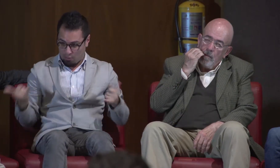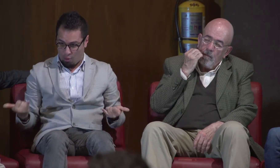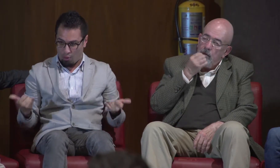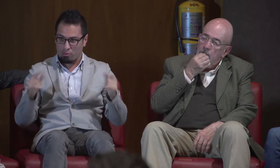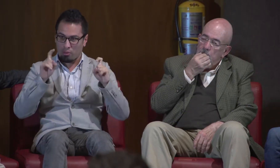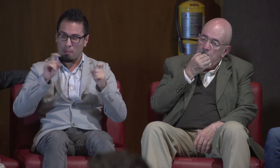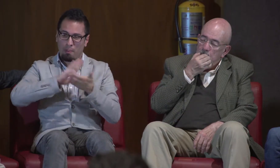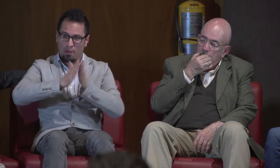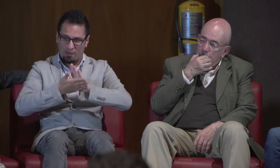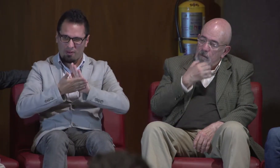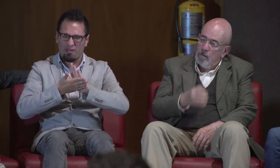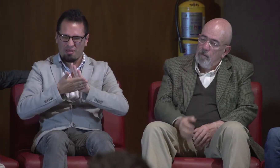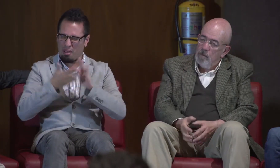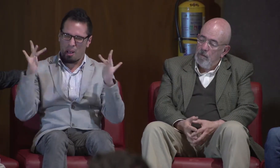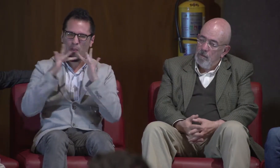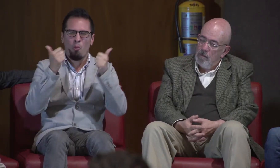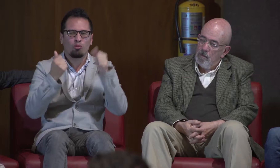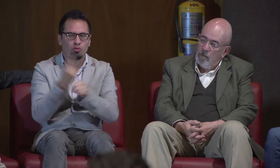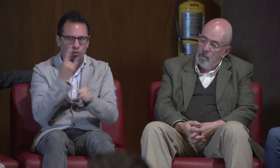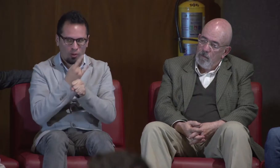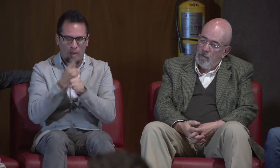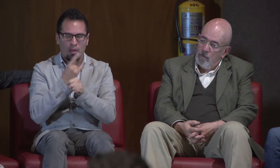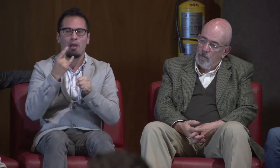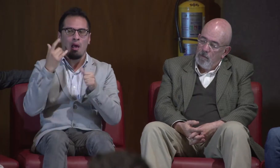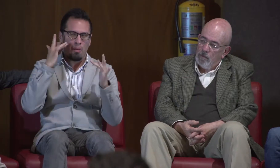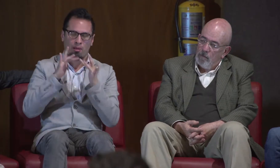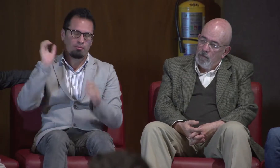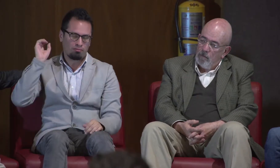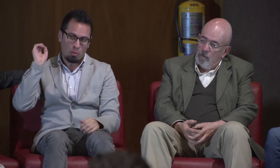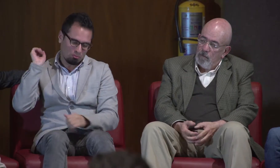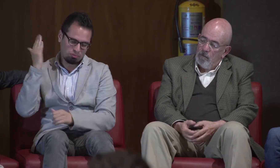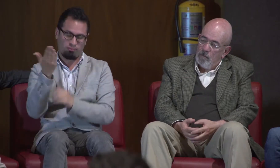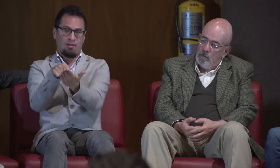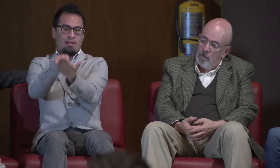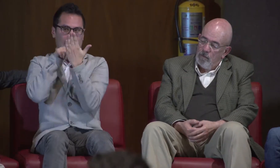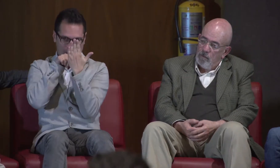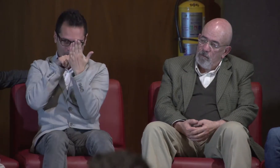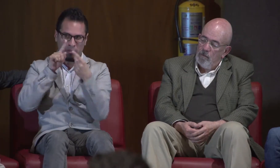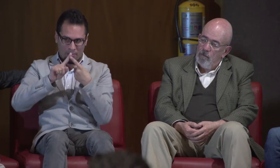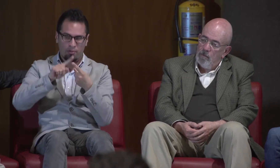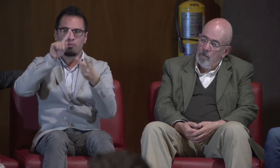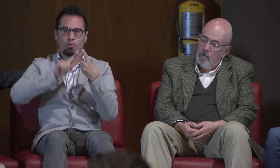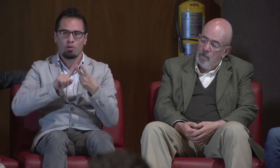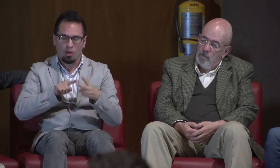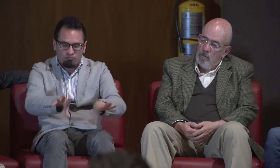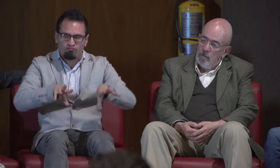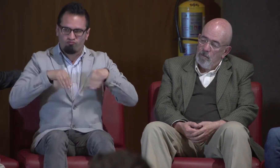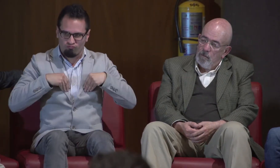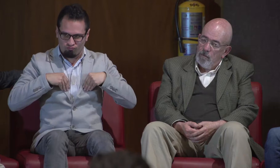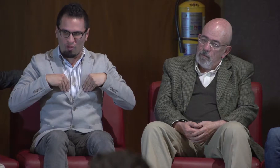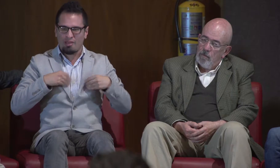estaba dando a entender en ese documento oficial en donde se estaban hablando de los acuerdos de paz. Entonces decidimos utilizar esta